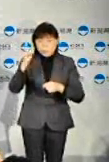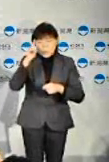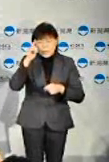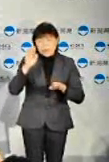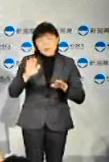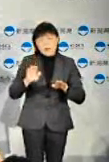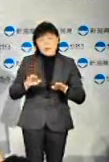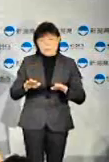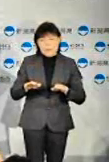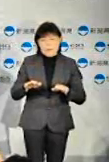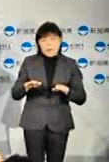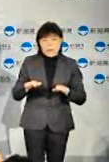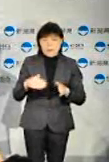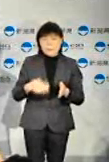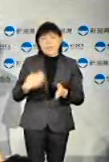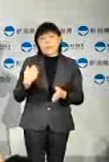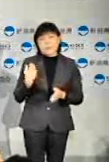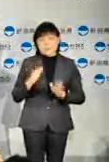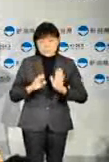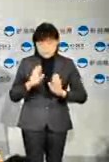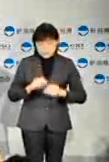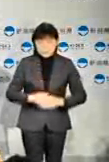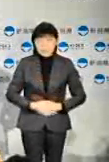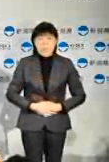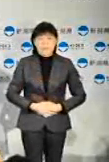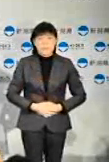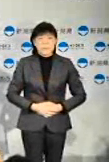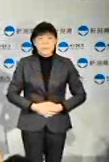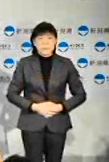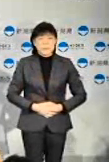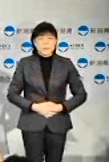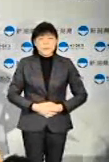か。 ありがとうございます。